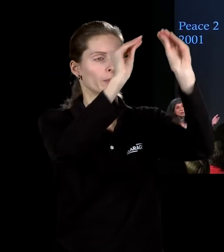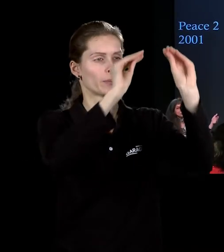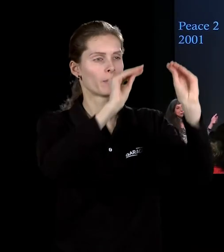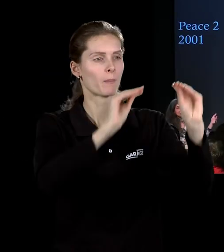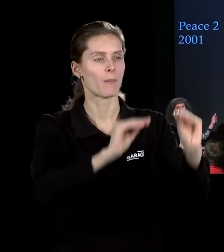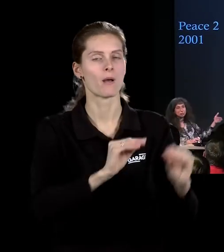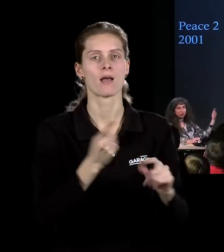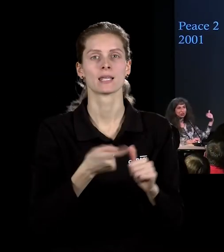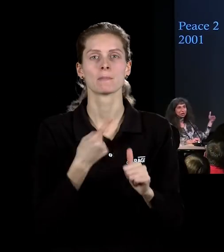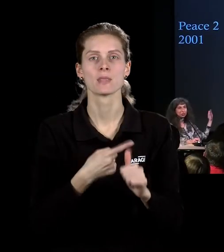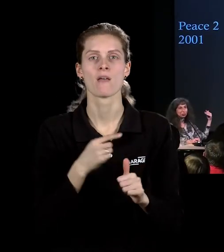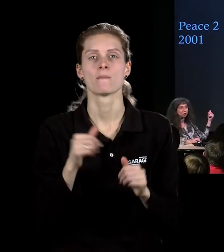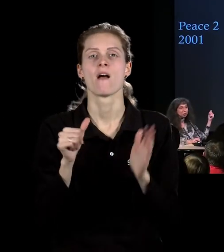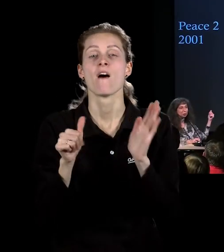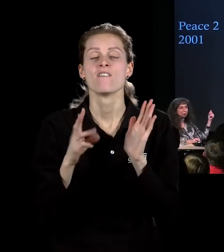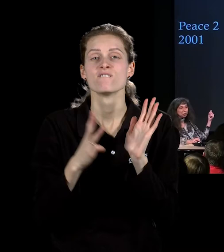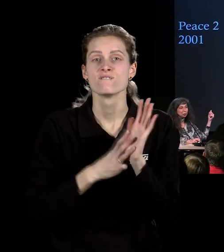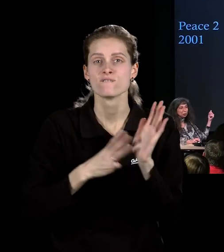его предков.